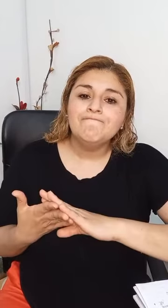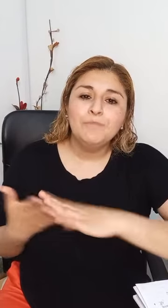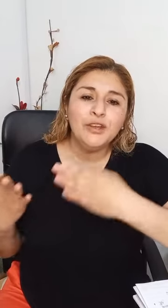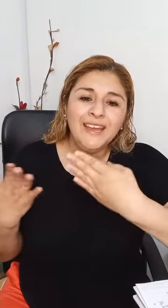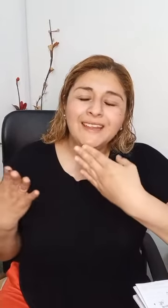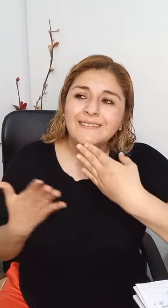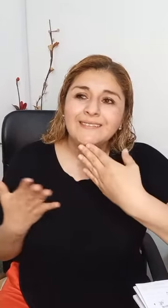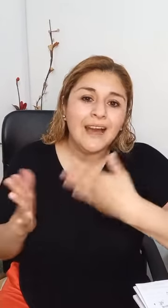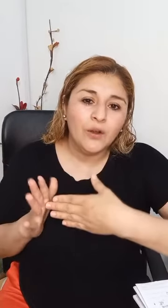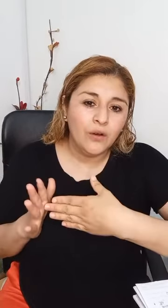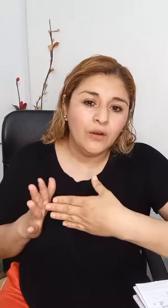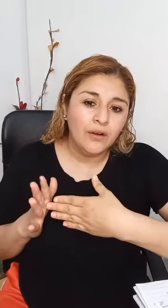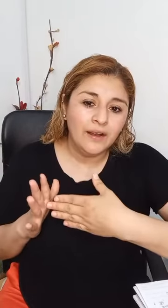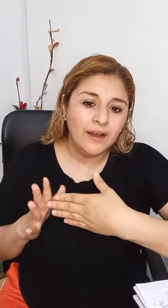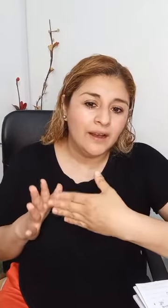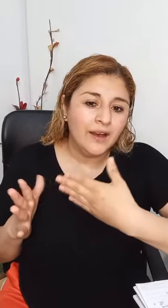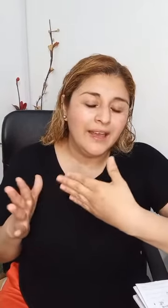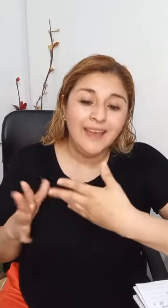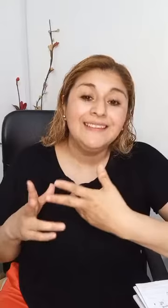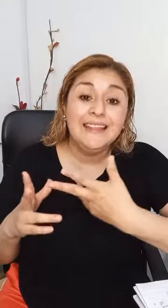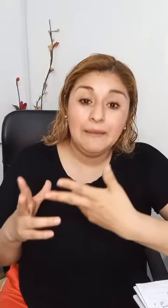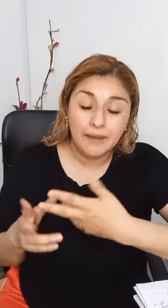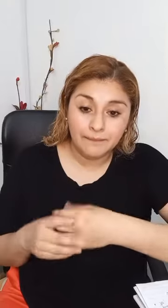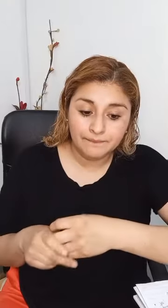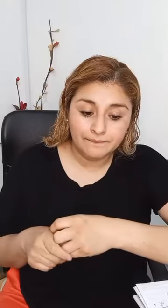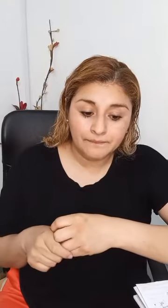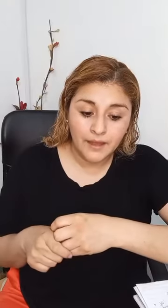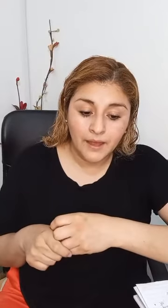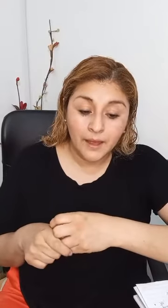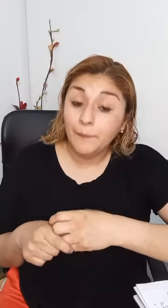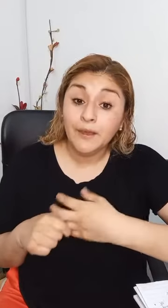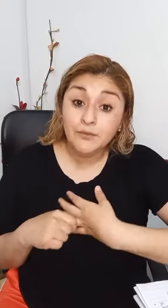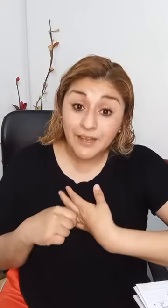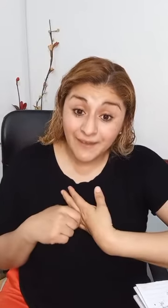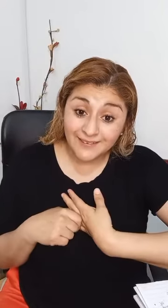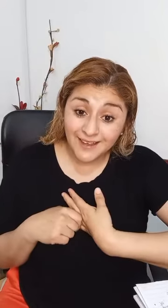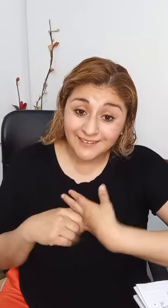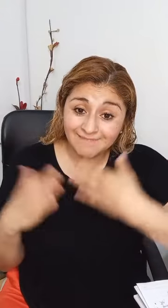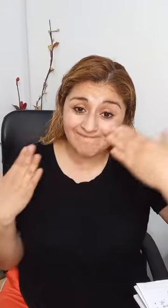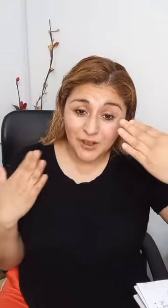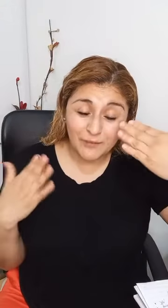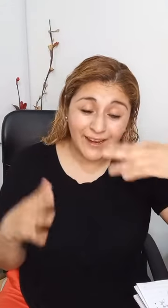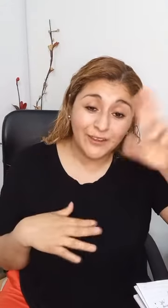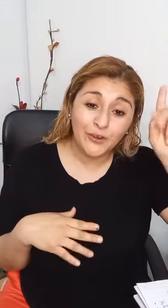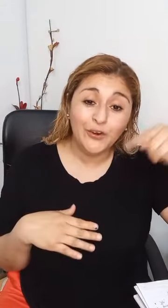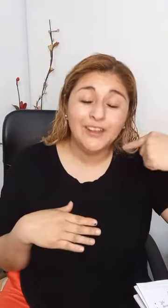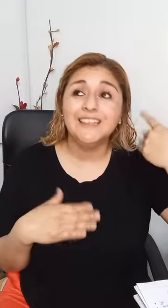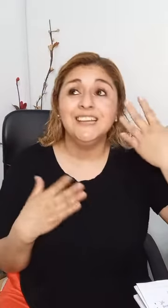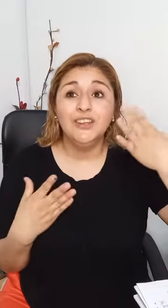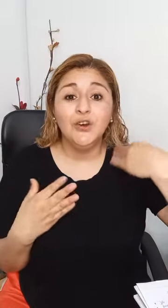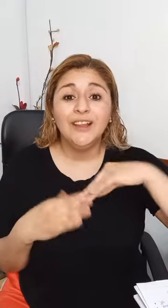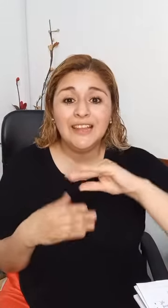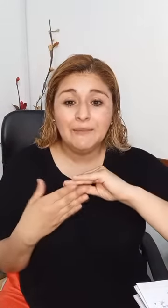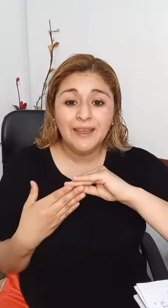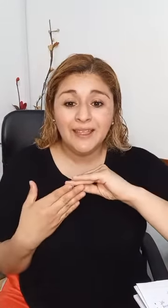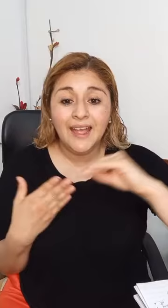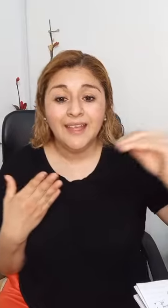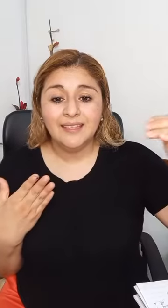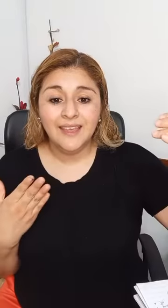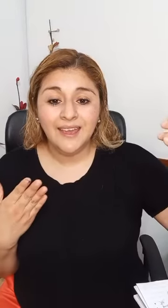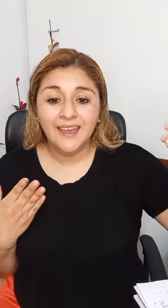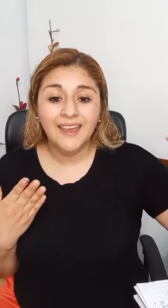¿Y por qué saco este tema? Porque muchas veces, comparando, ¿no? Y trayendo el